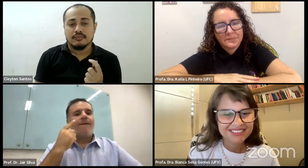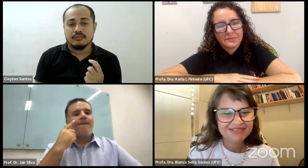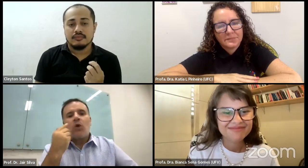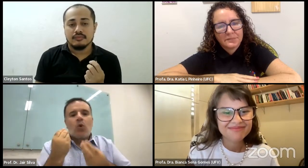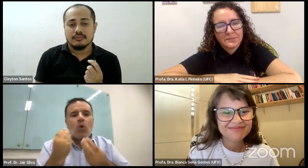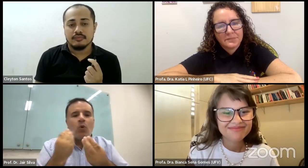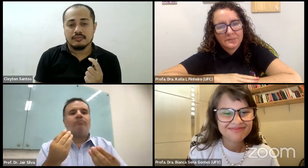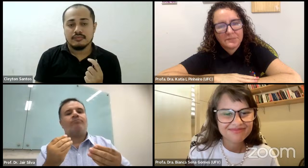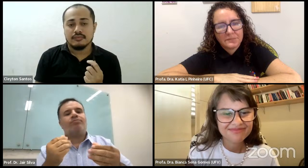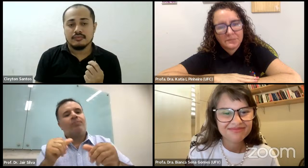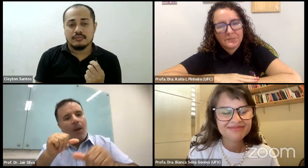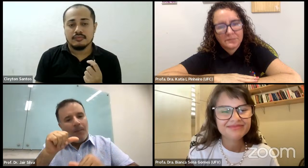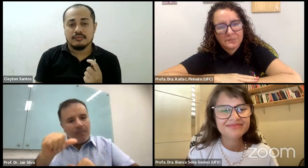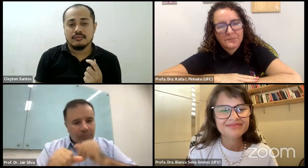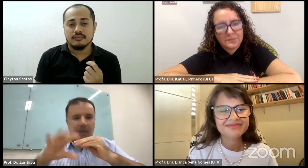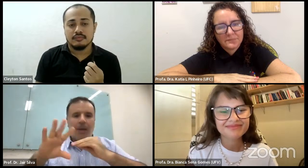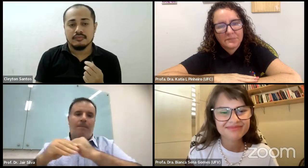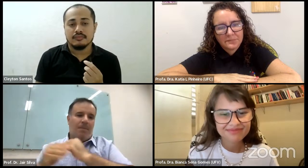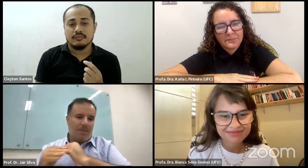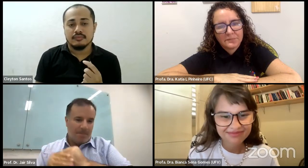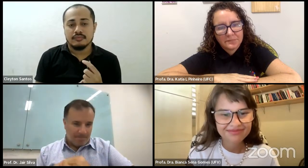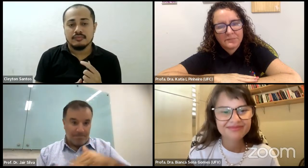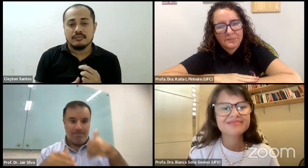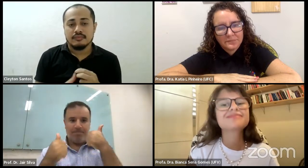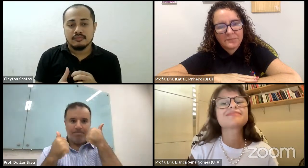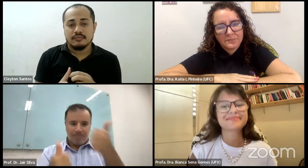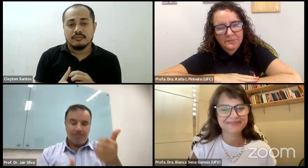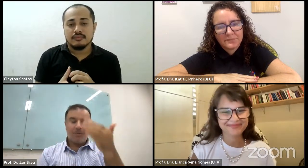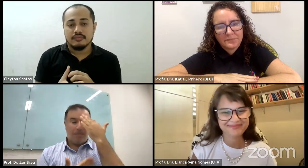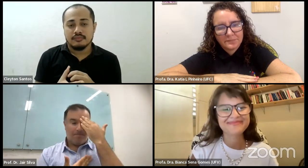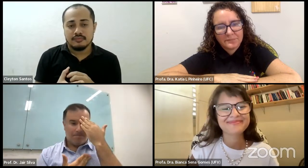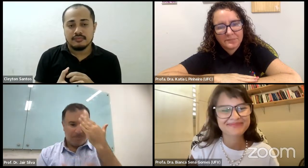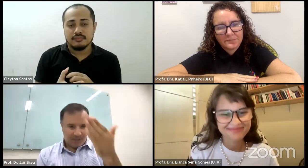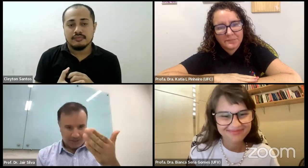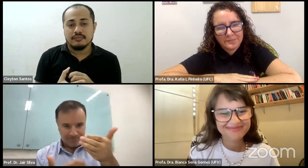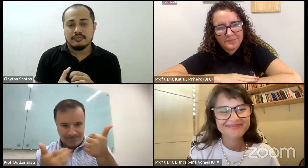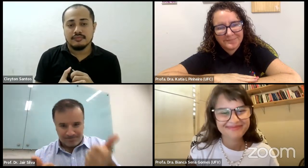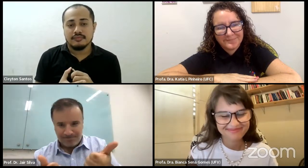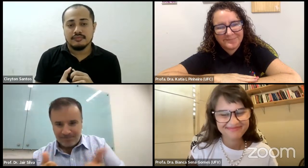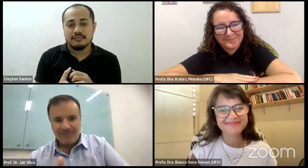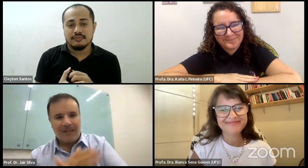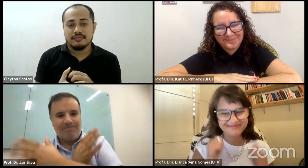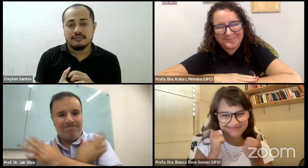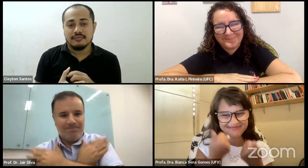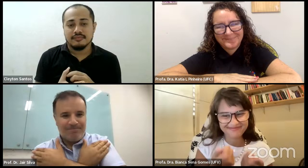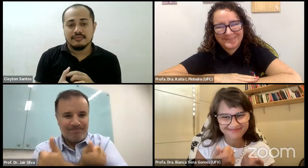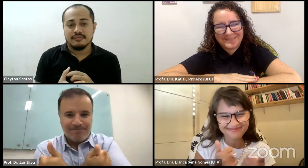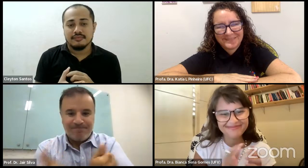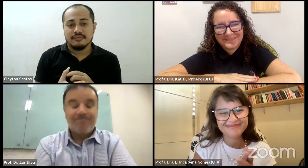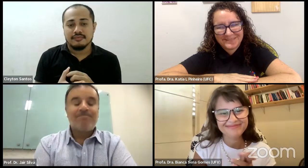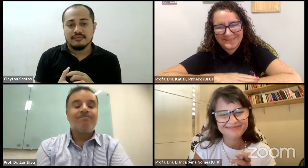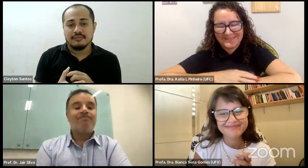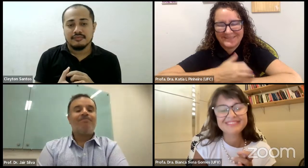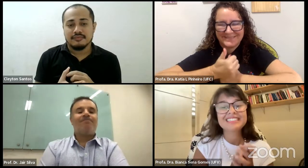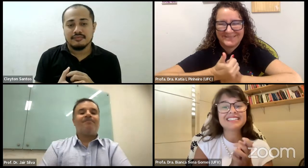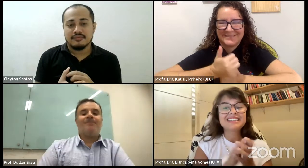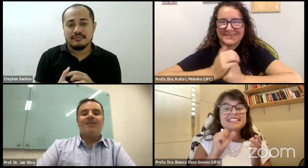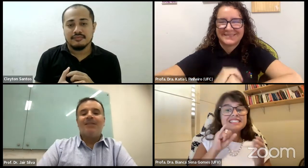para que nós três possamos discutir e alinhar melhor essas mudanças, certo? Orientadas pela